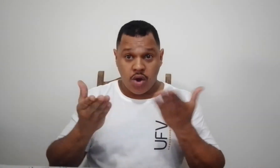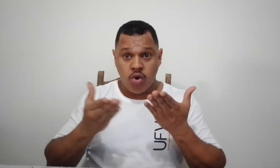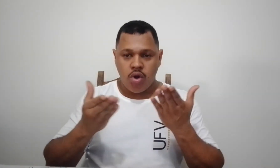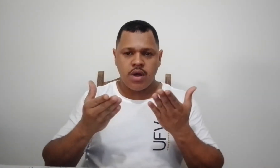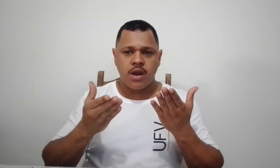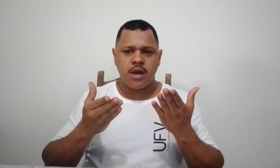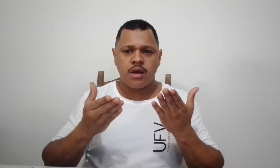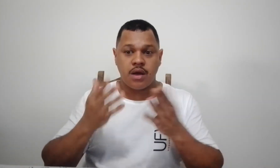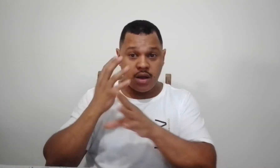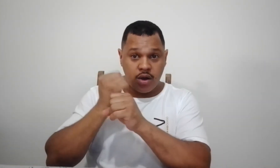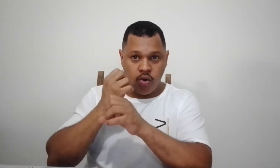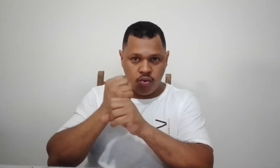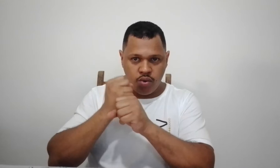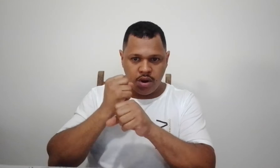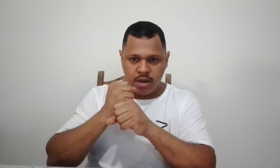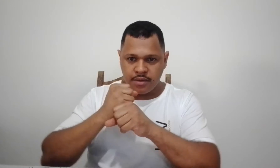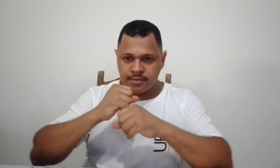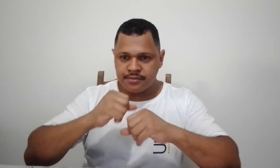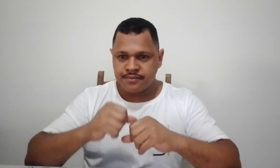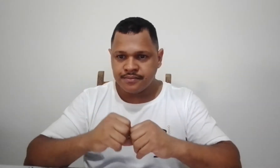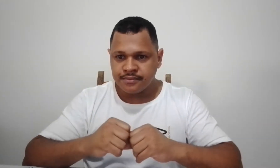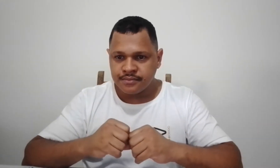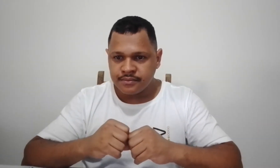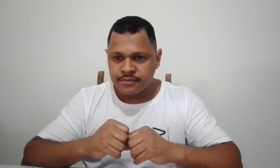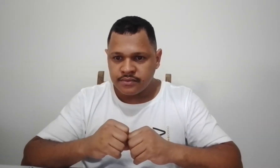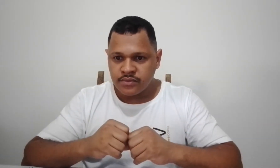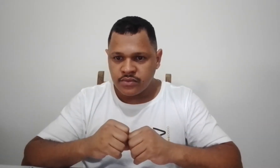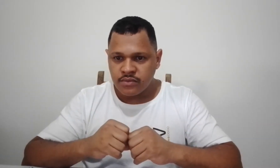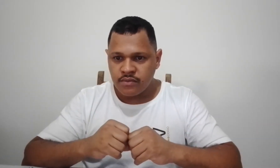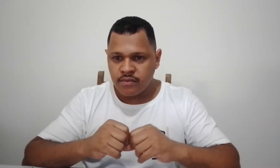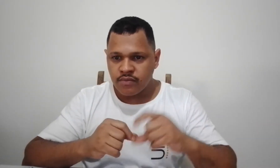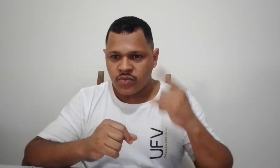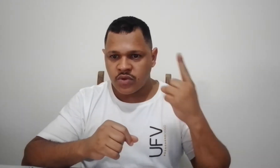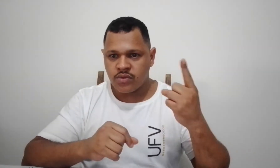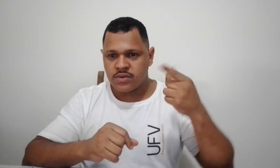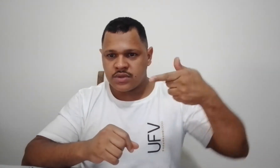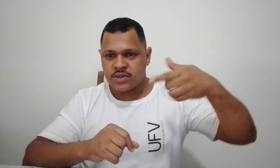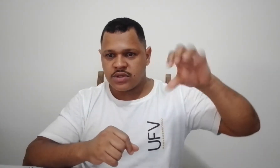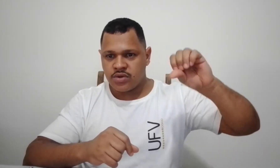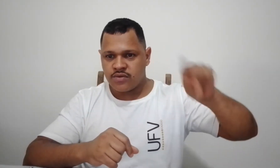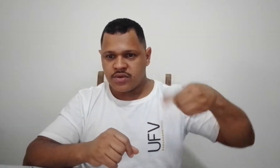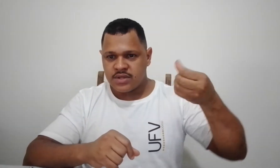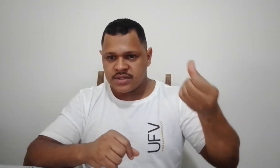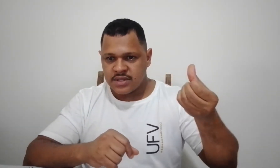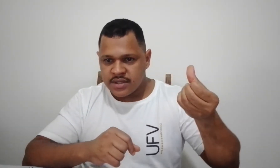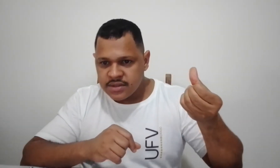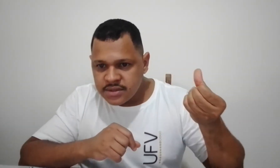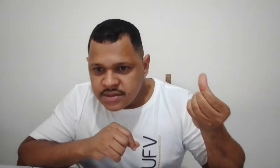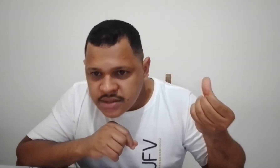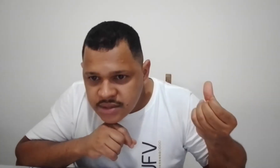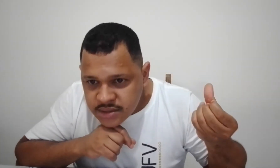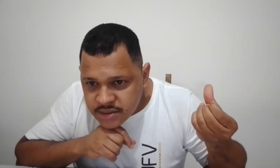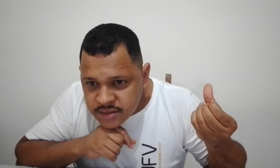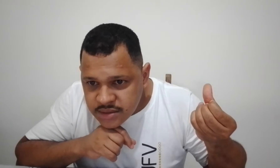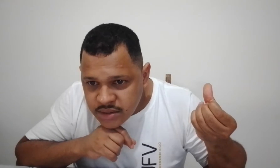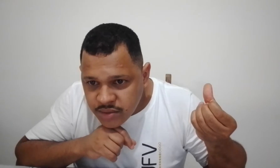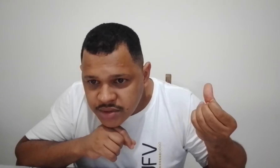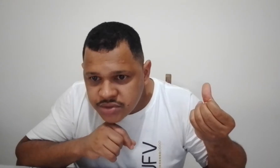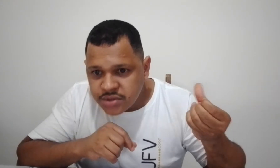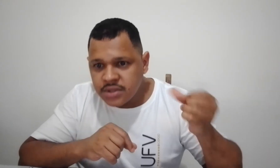cálculo, vamos supor uma senoide 179,6 seno de ômega t. Nós sabemos que a amplitude